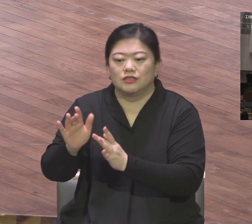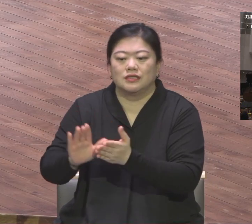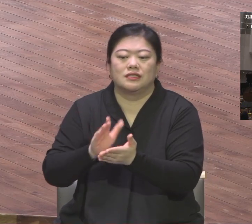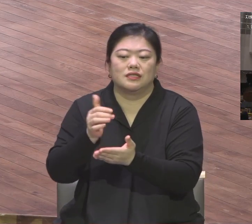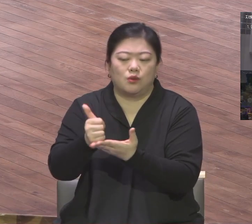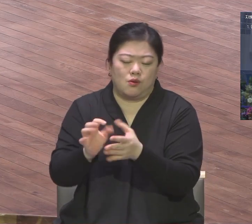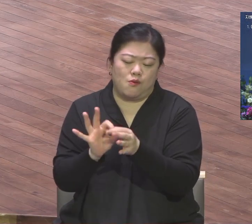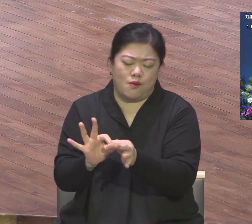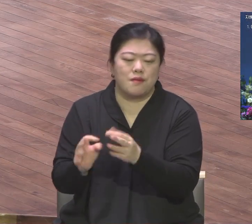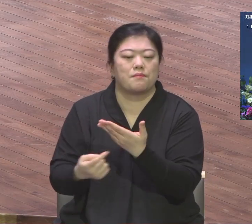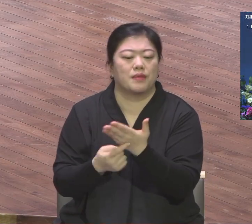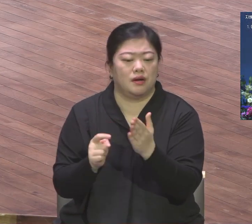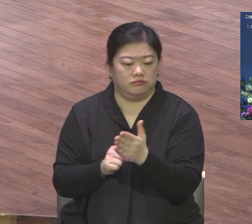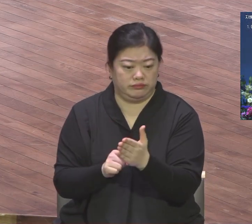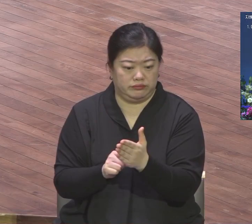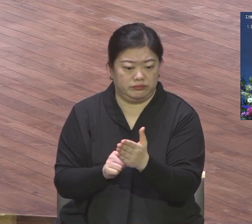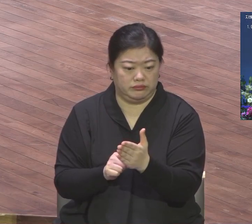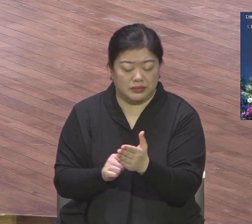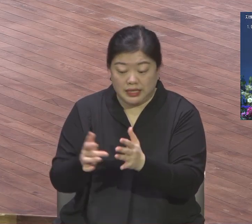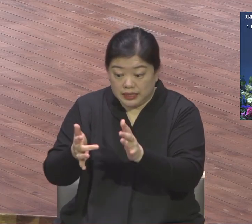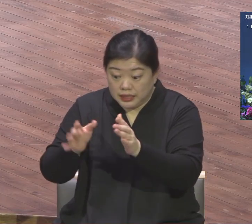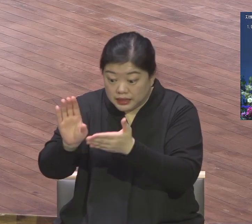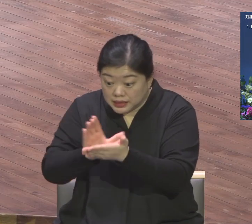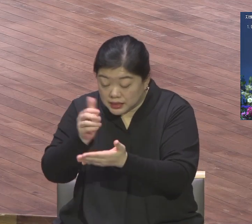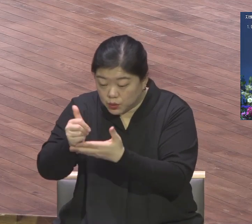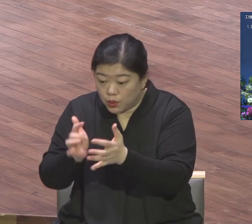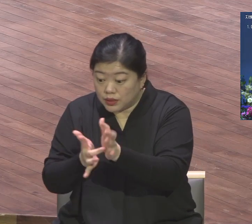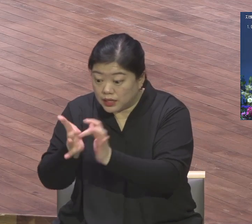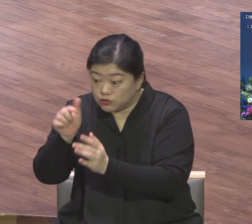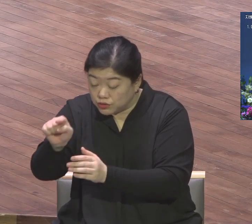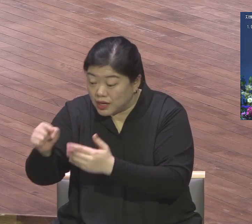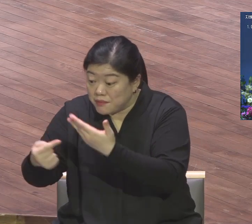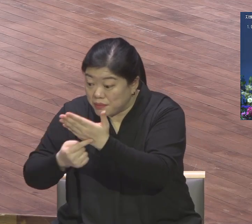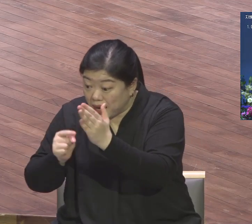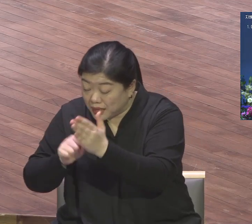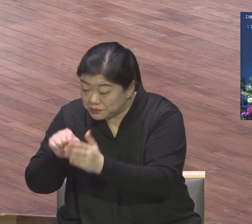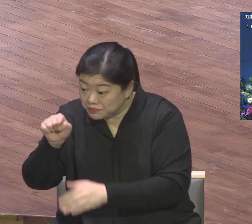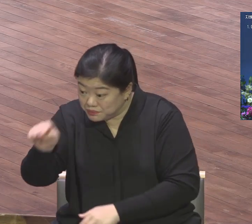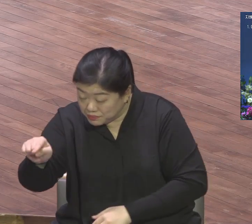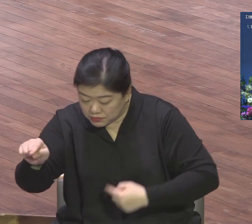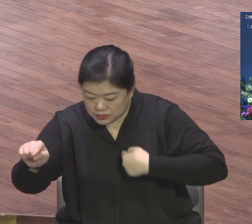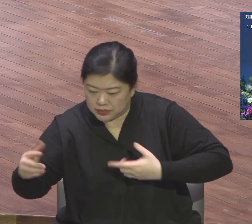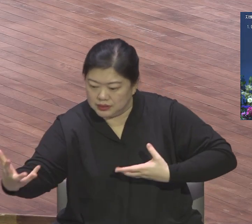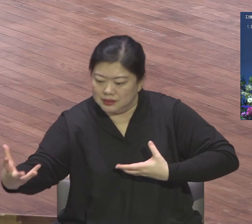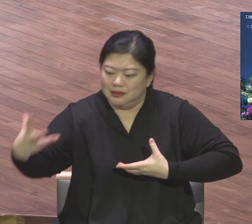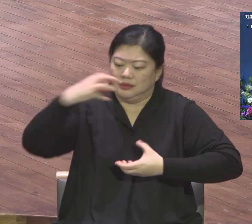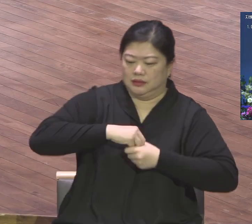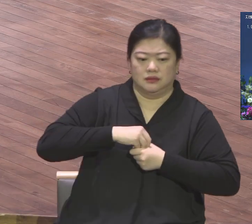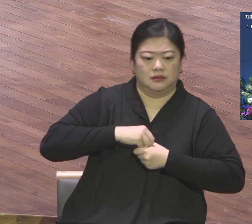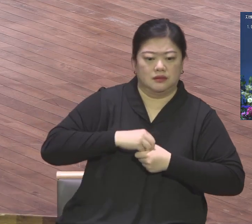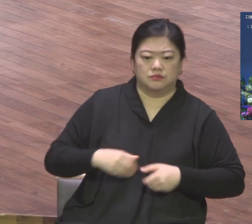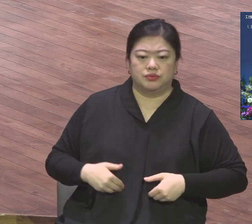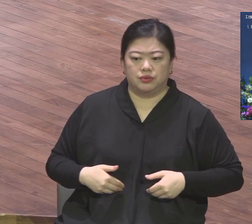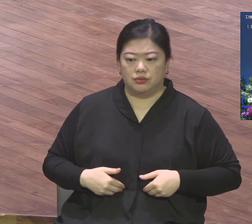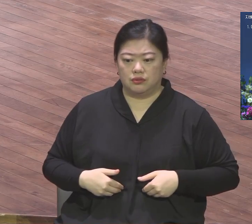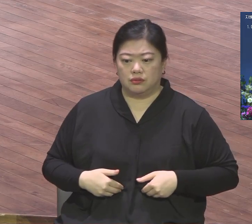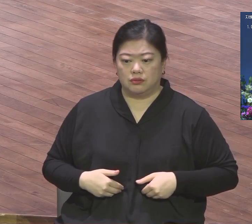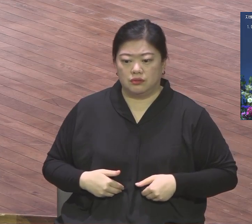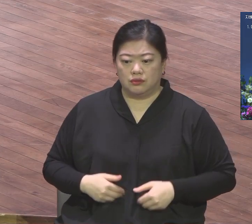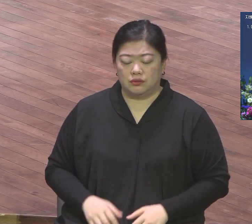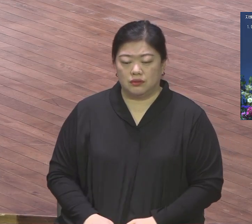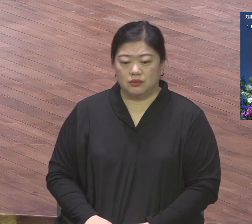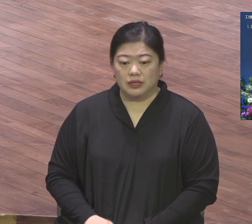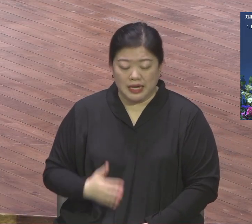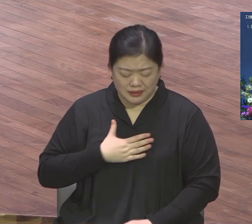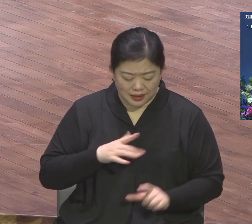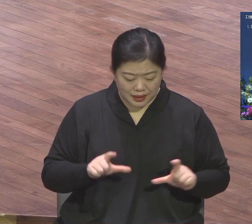이 마음 품으라. 무슨 마음? 그리스도 예수의 마음. 예수라면 어떤 말을 했을까? 예수라면 이 상황 속에 뭘